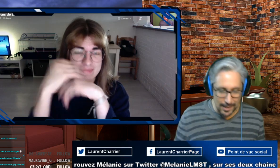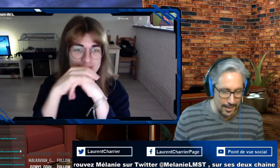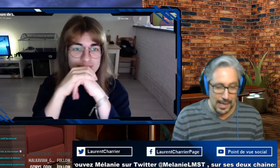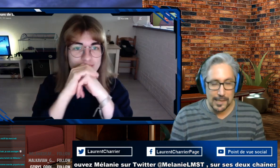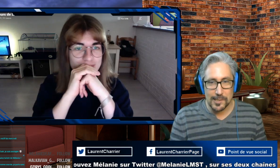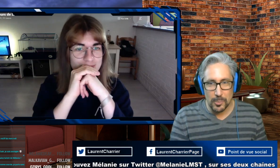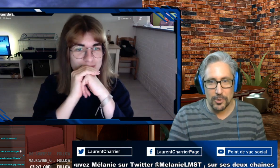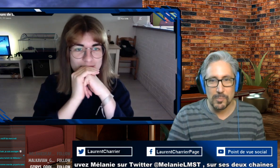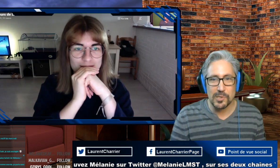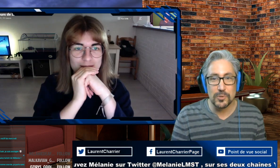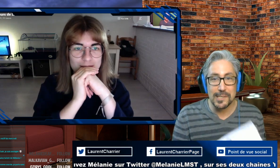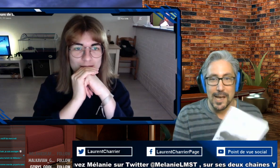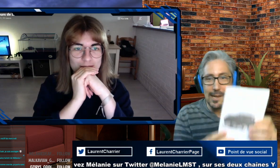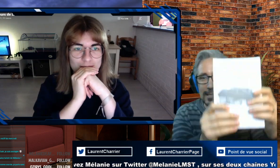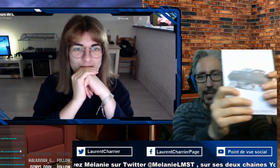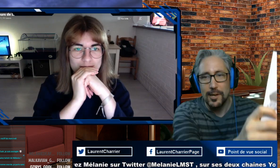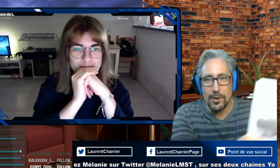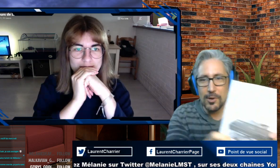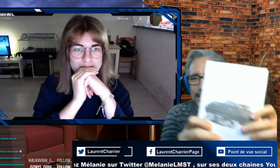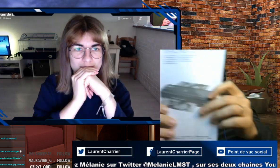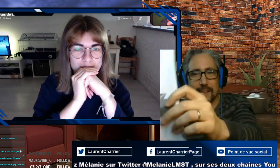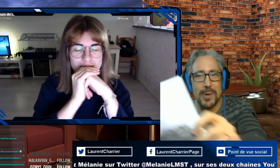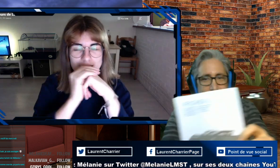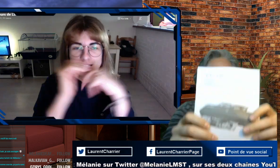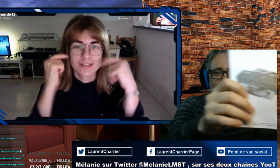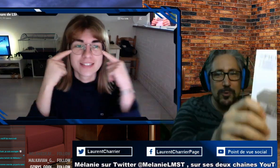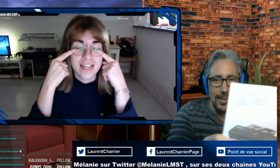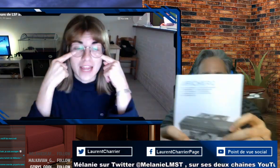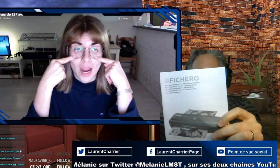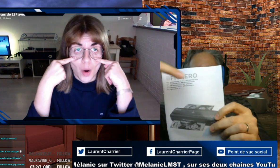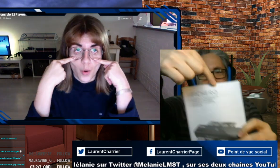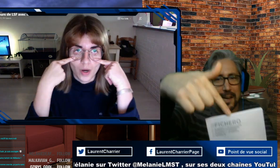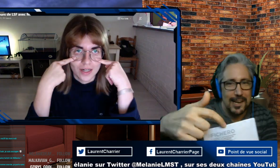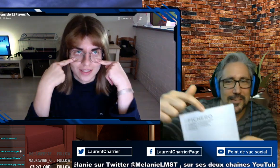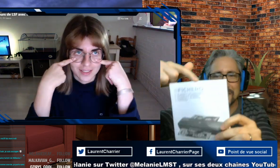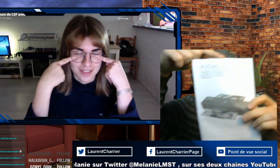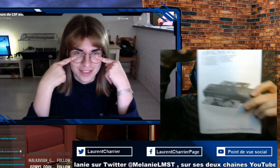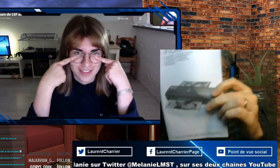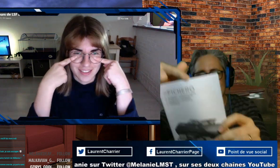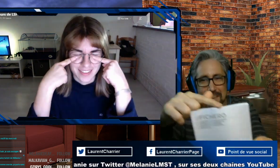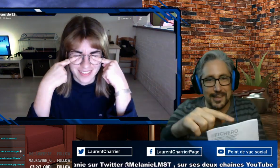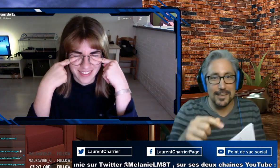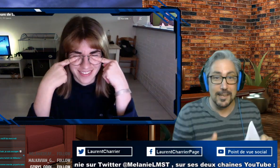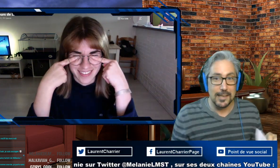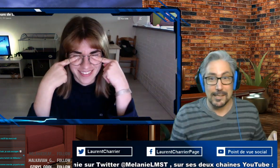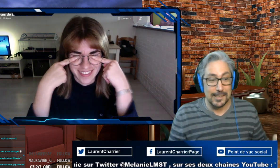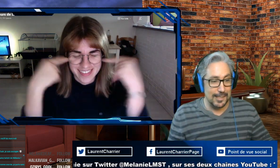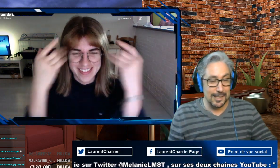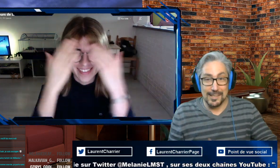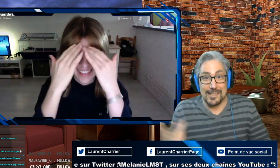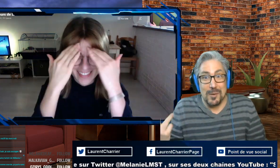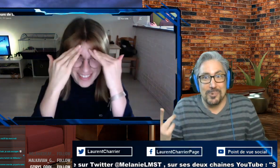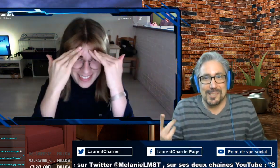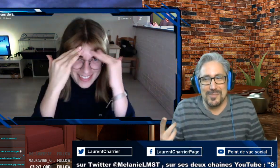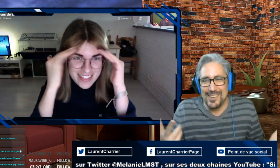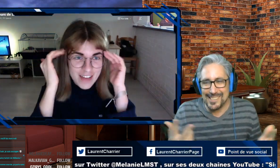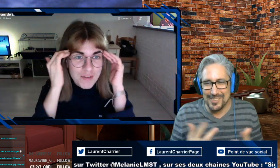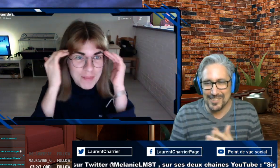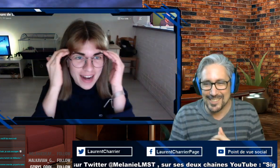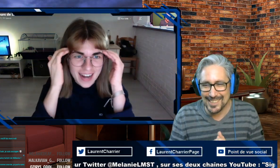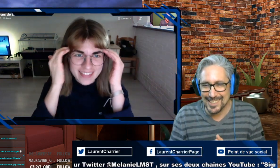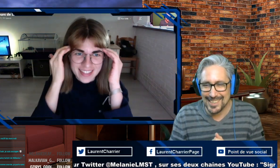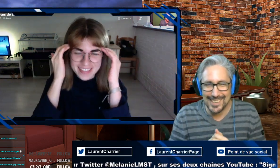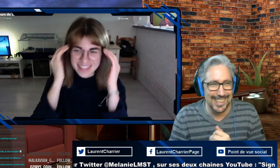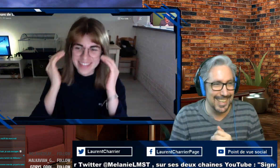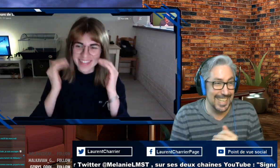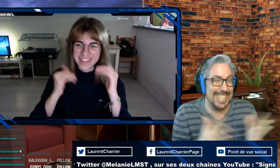comme ça, c'est un peu comme si je disais, allez-y, lisez ce qu'il y a marqué là-dessus. Lisez, allez, vas-y, lis, lis, lis. C'est impossible, c'est